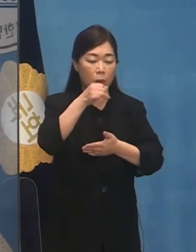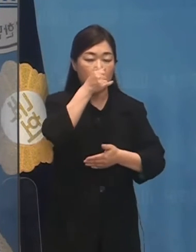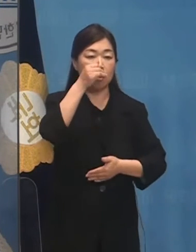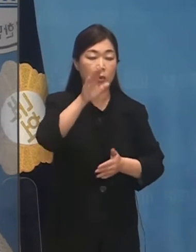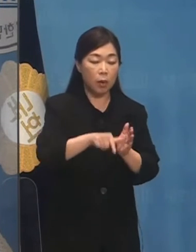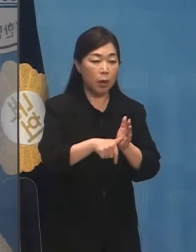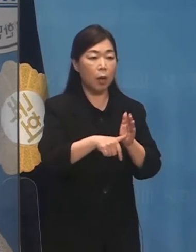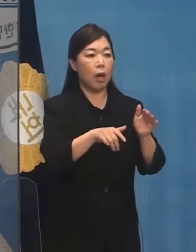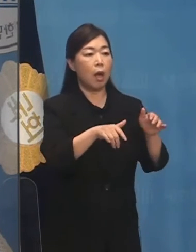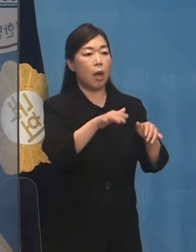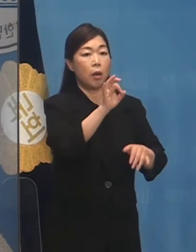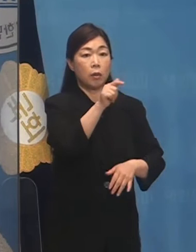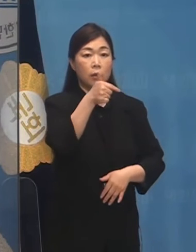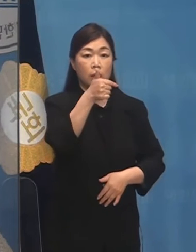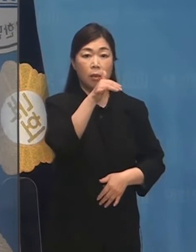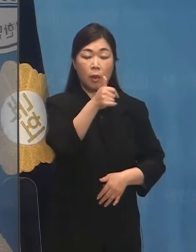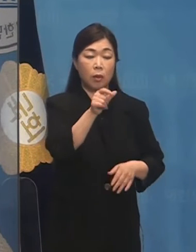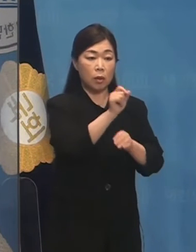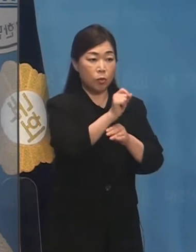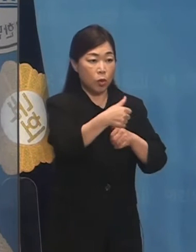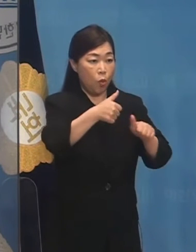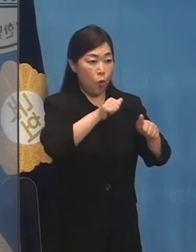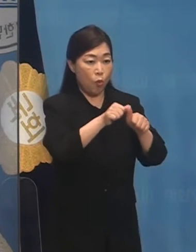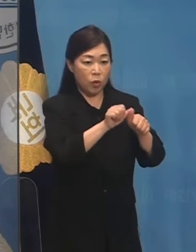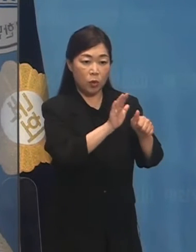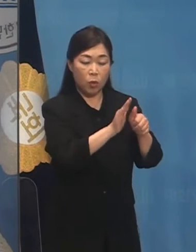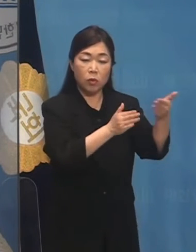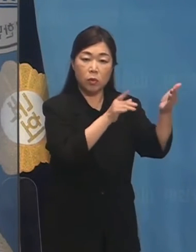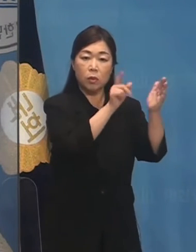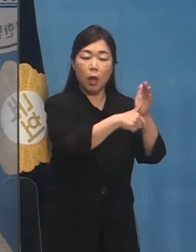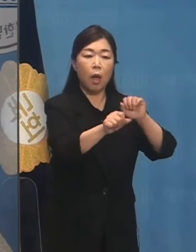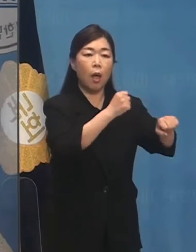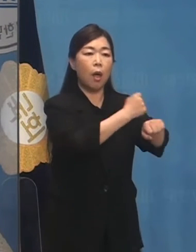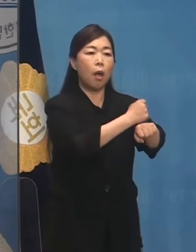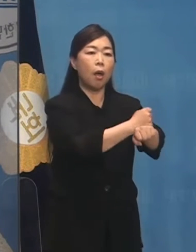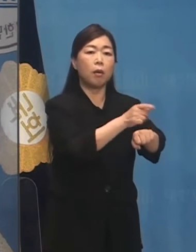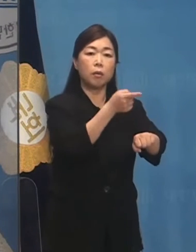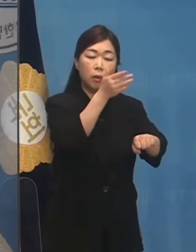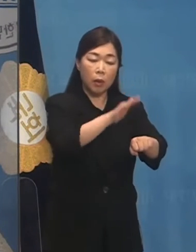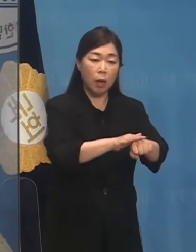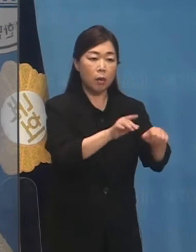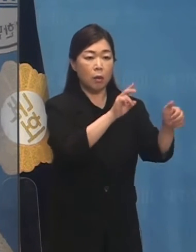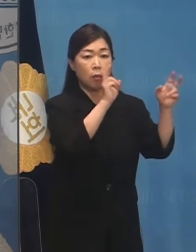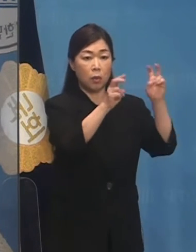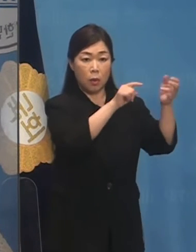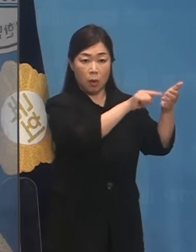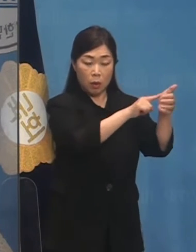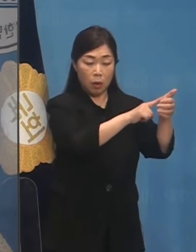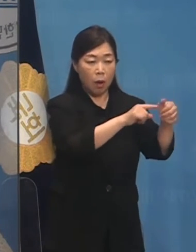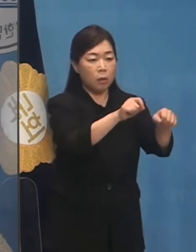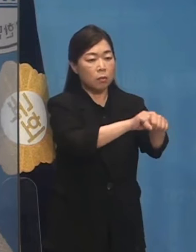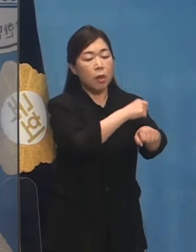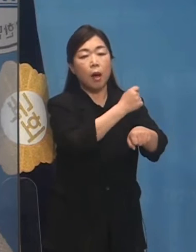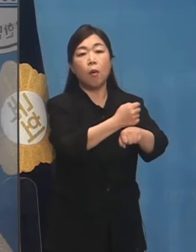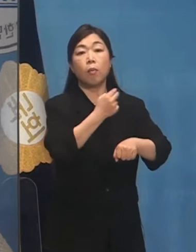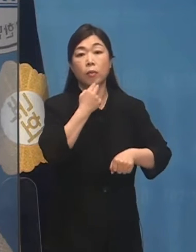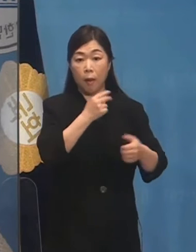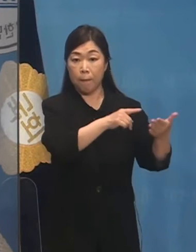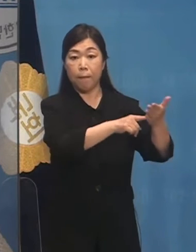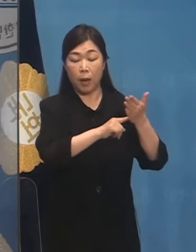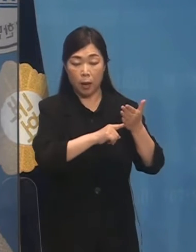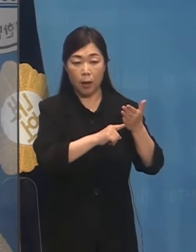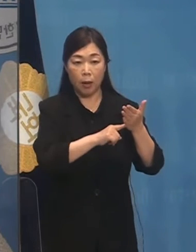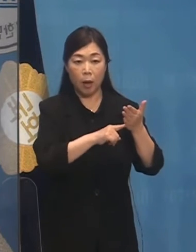받아가면서 김현장 고문을 했을 때는 뭔가 활동을 했을 텐데 김현장 측에서도 이거를 특별히 할 일이 없다 이렇게 얘기를 하고